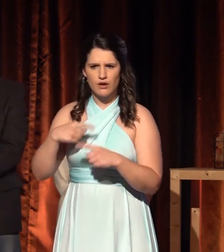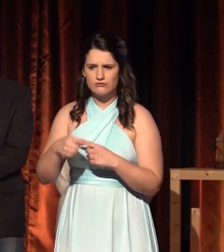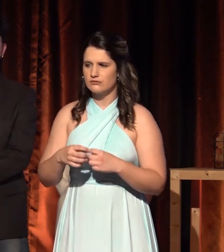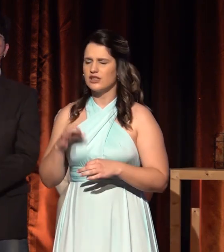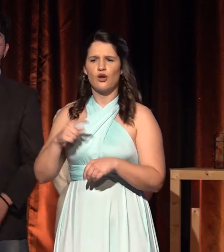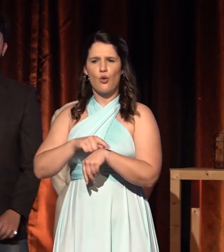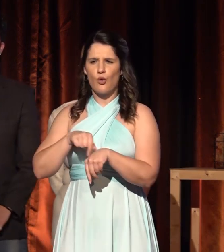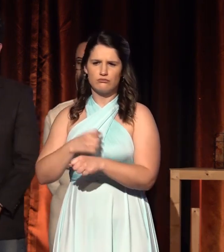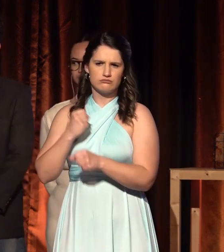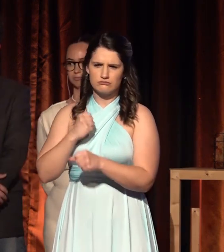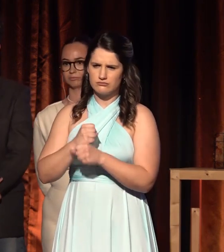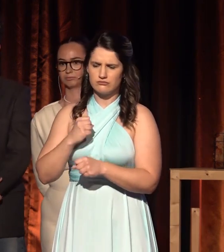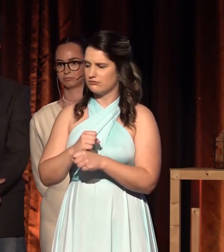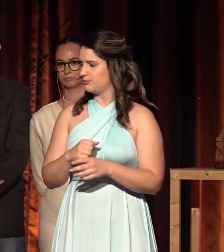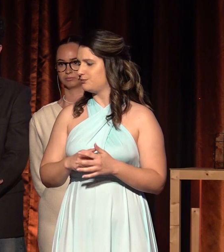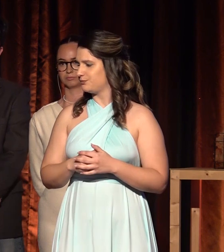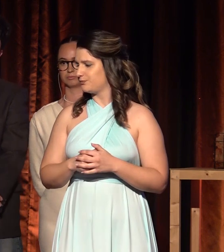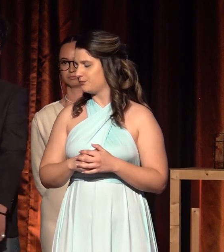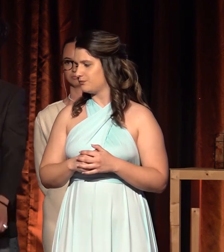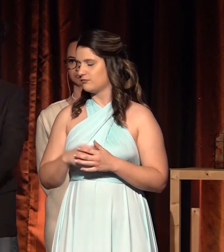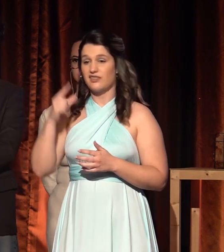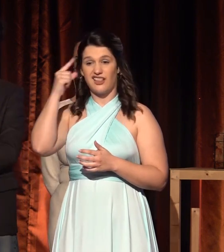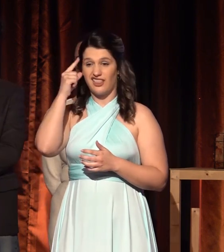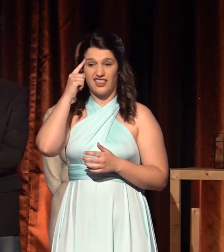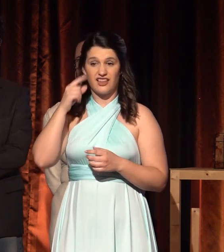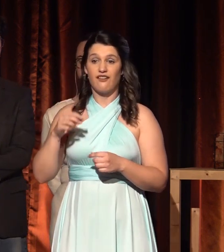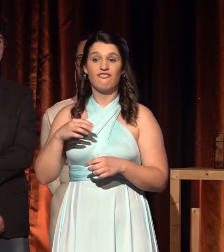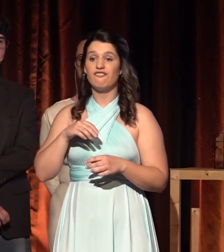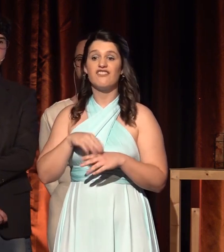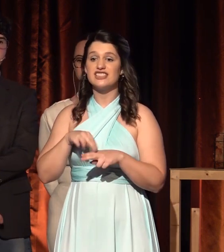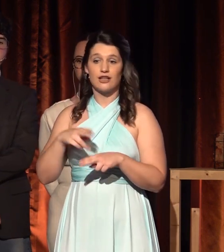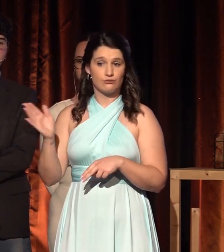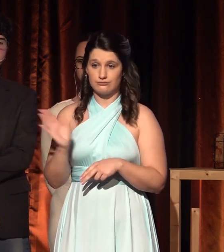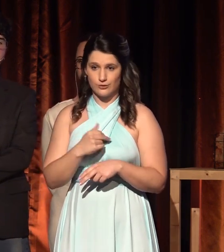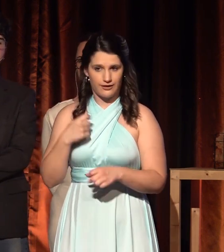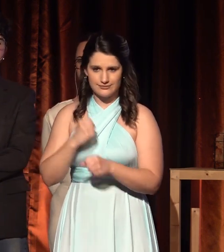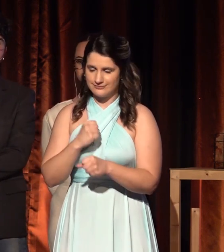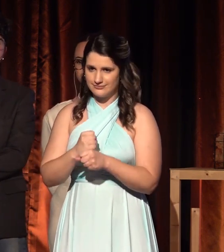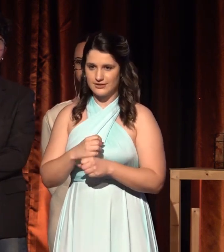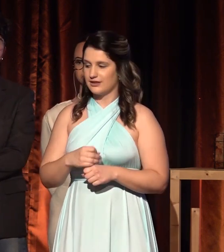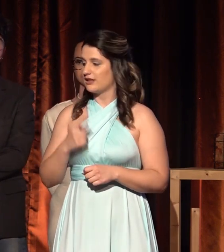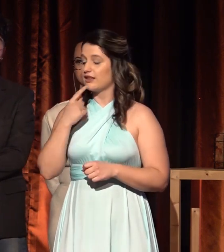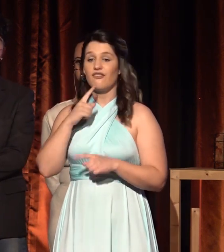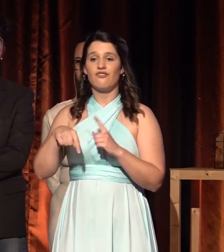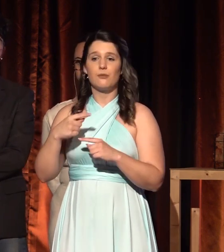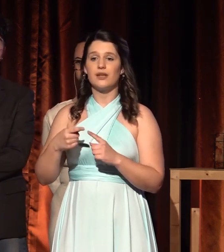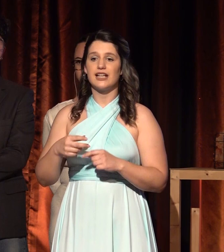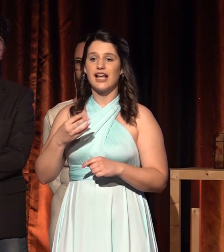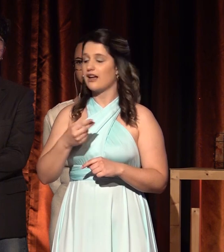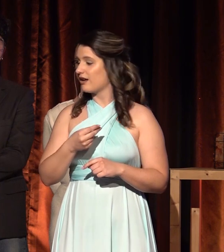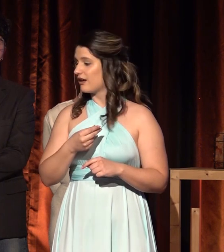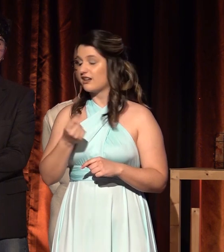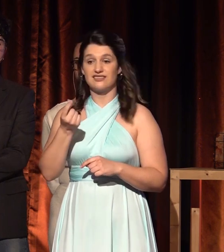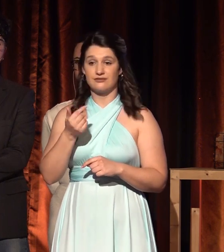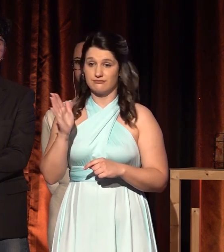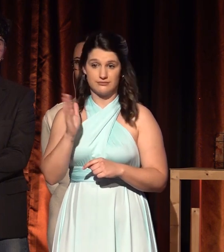que dedica moltes hores de feina al dia, que ni els dies de festa parem de treballar. una família ni rica ni pobra, que ni li sobra ni li